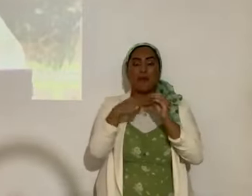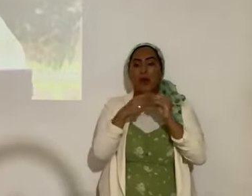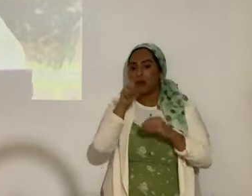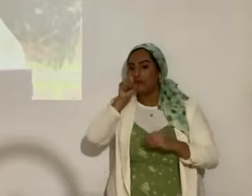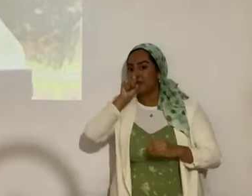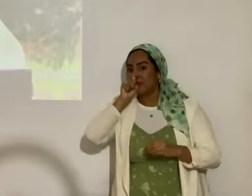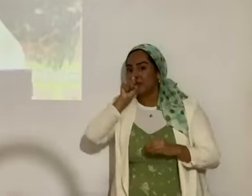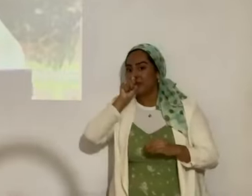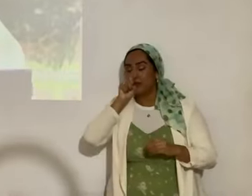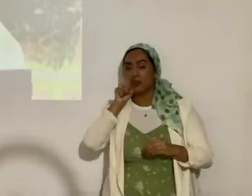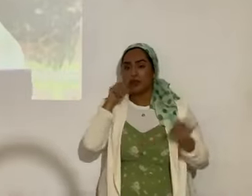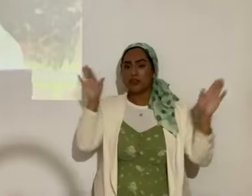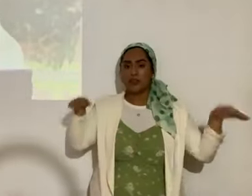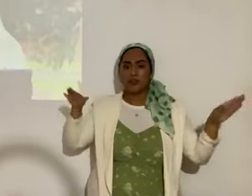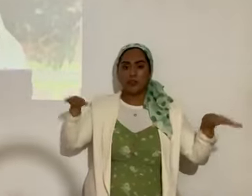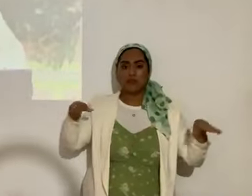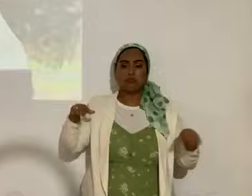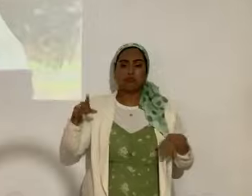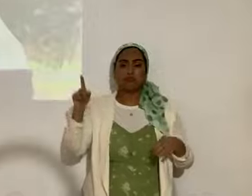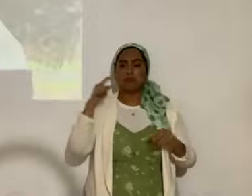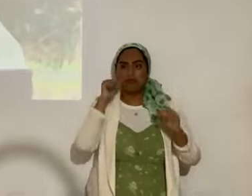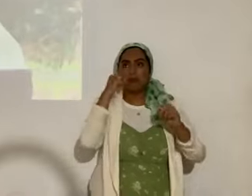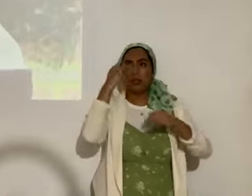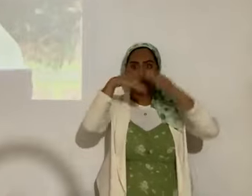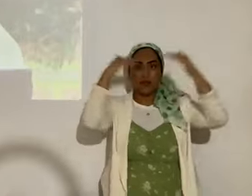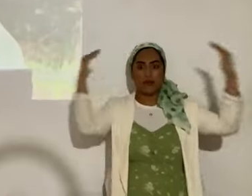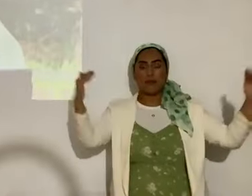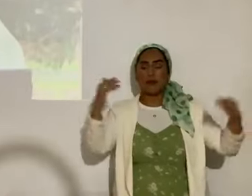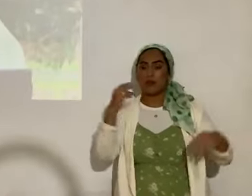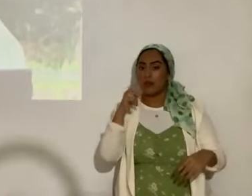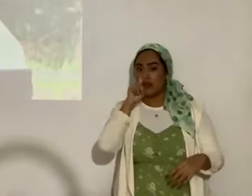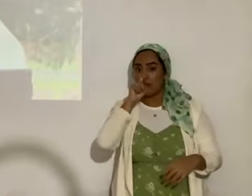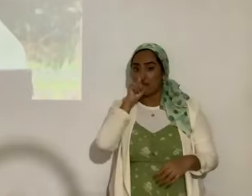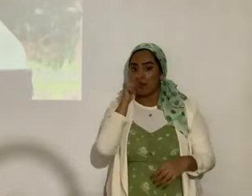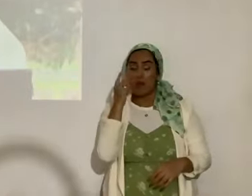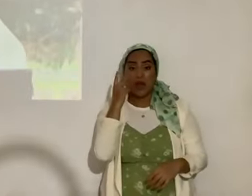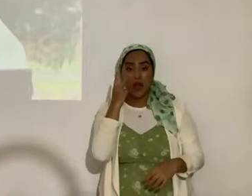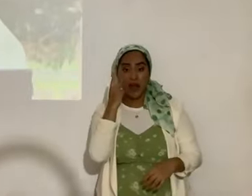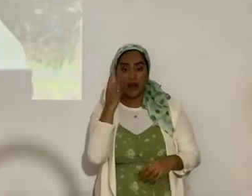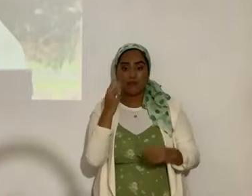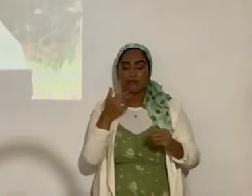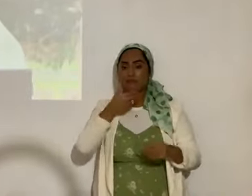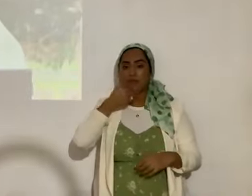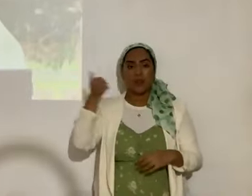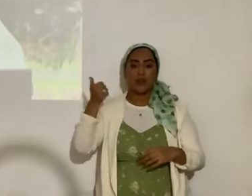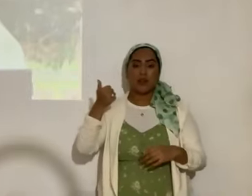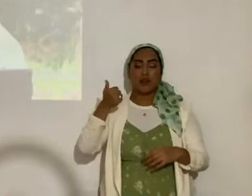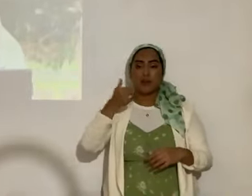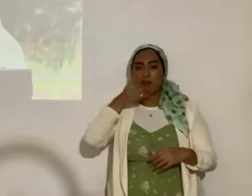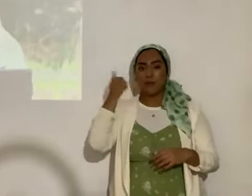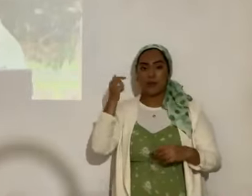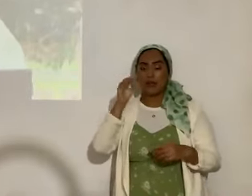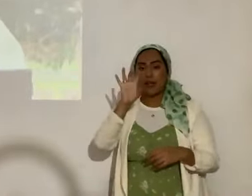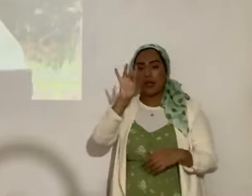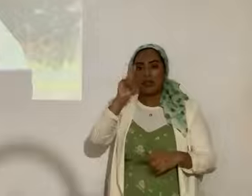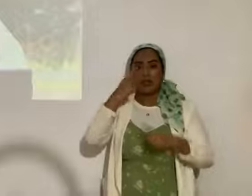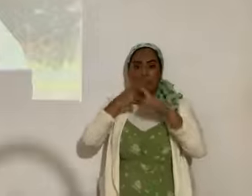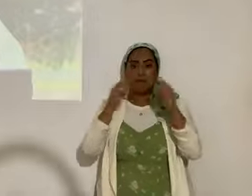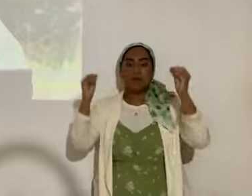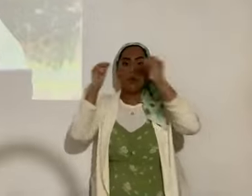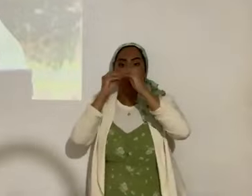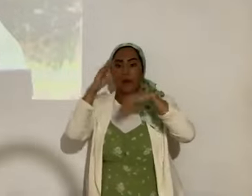Águilas las águilas vuelan por los cielos las los ojitos de las Águilas realmente es mejor en la visión hasta ocho veces más